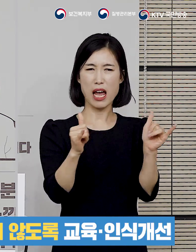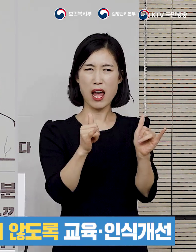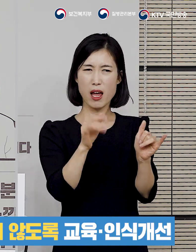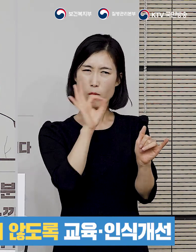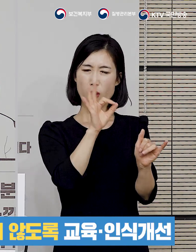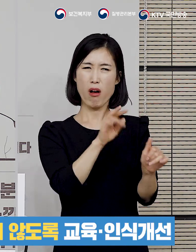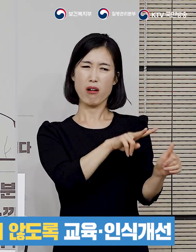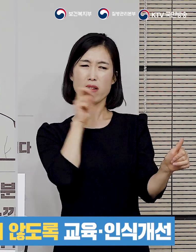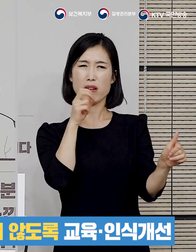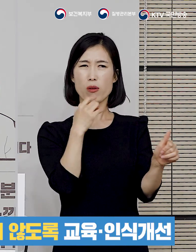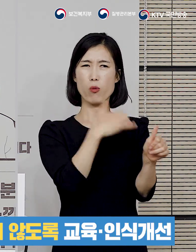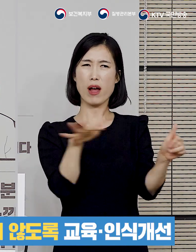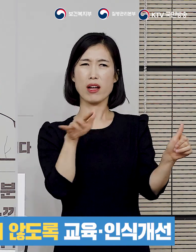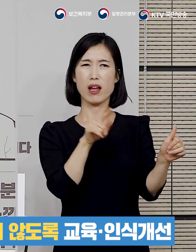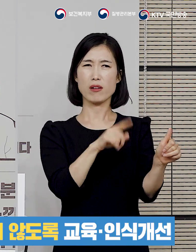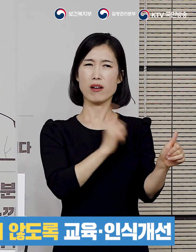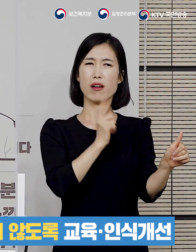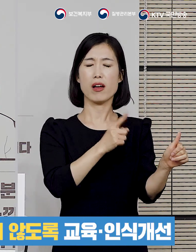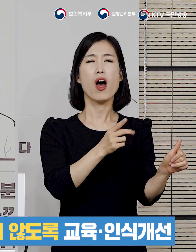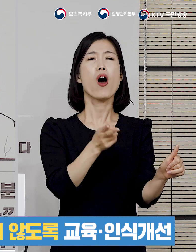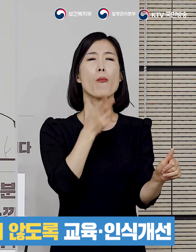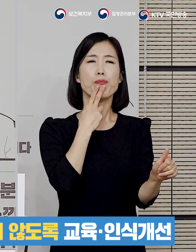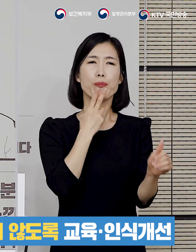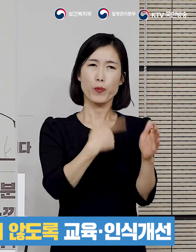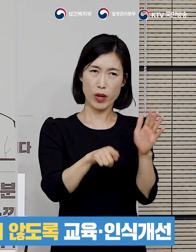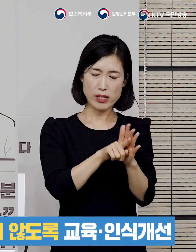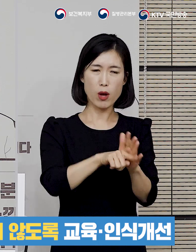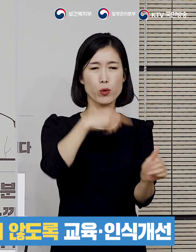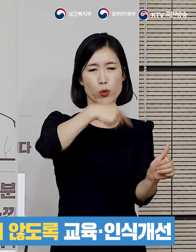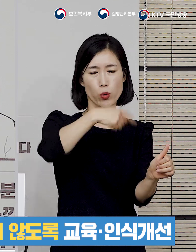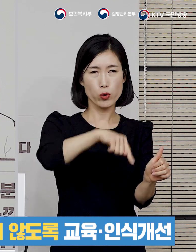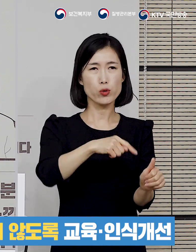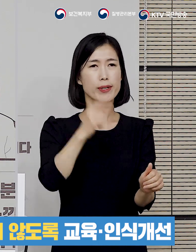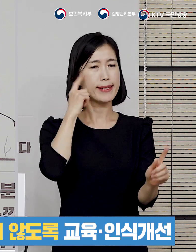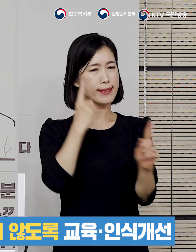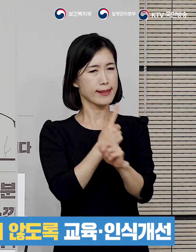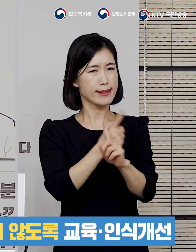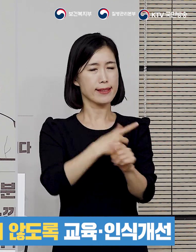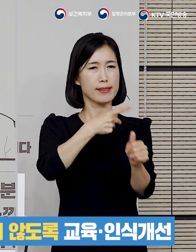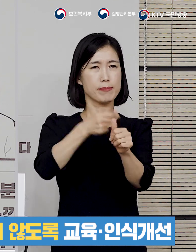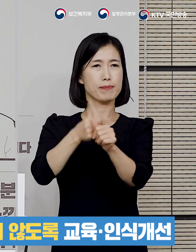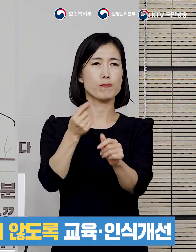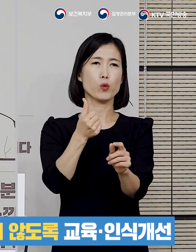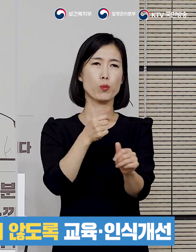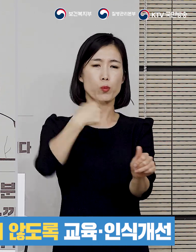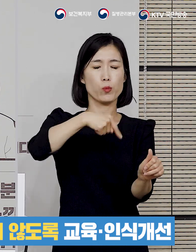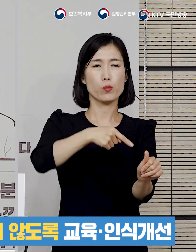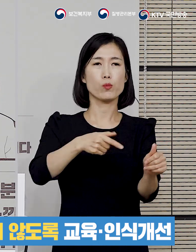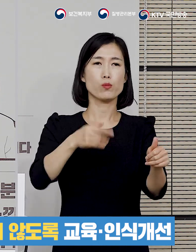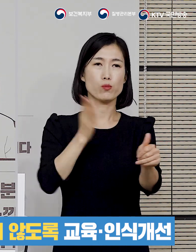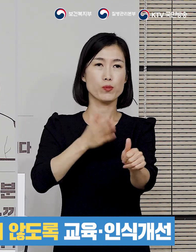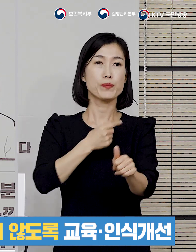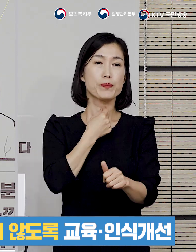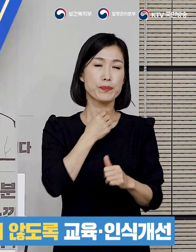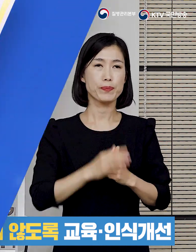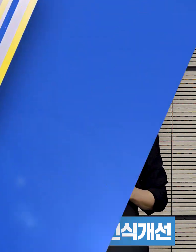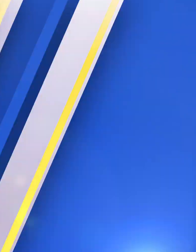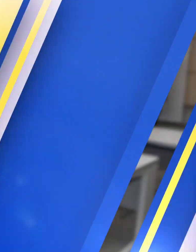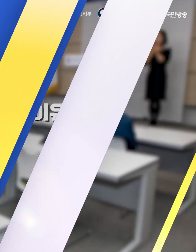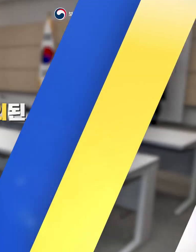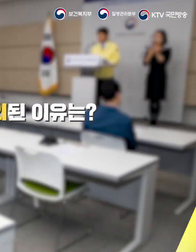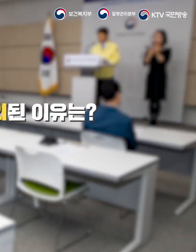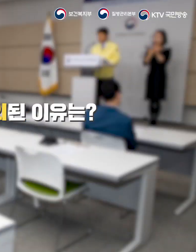확진자나 접촉자에 대한 혐오나 차별이 발생하지 않도록 교육과 인식 개선 노력을